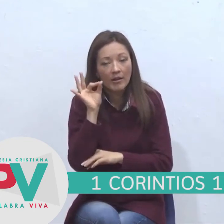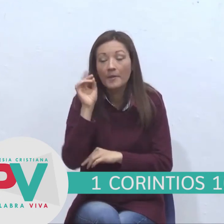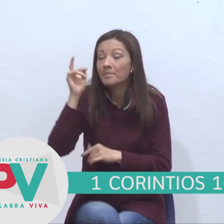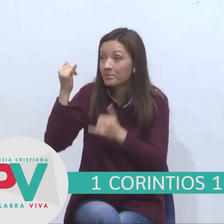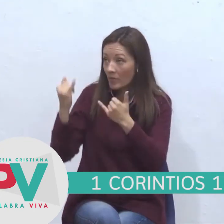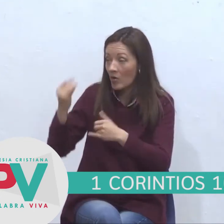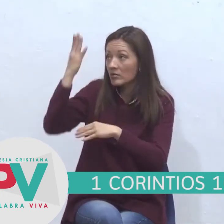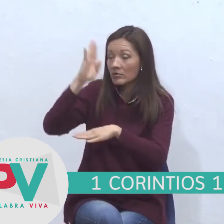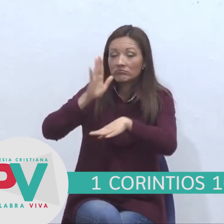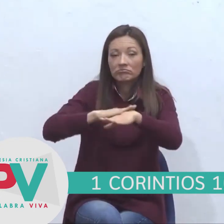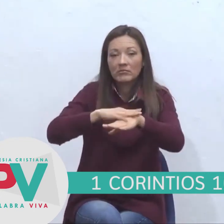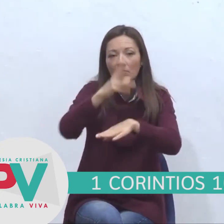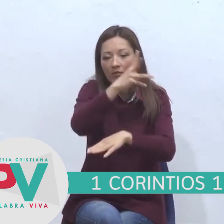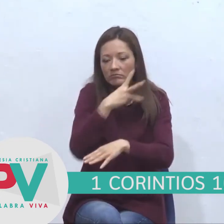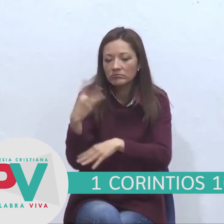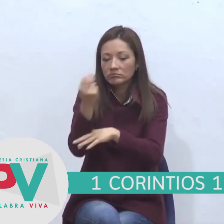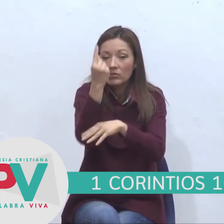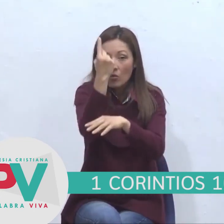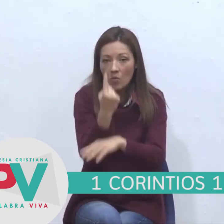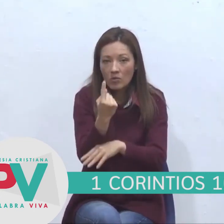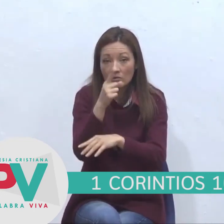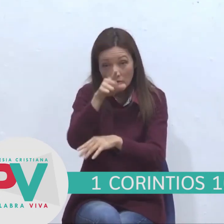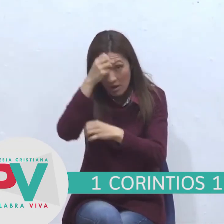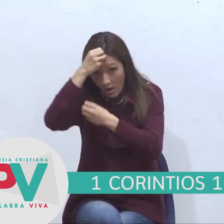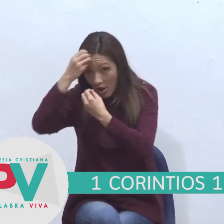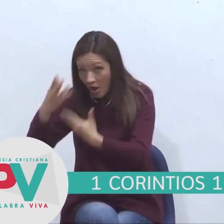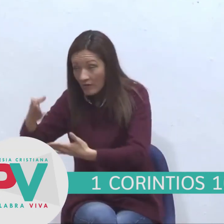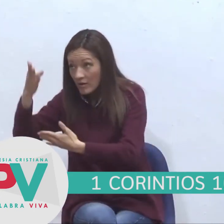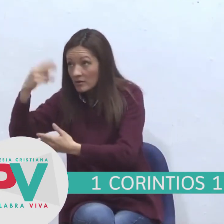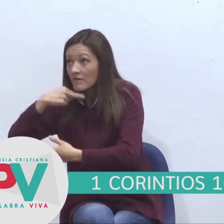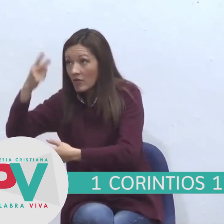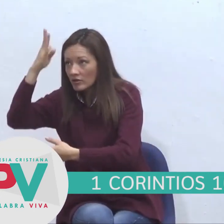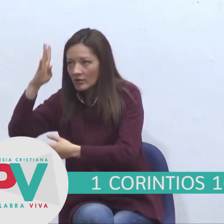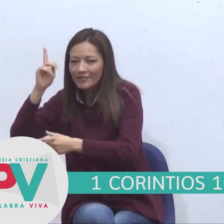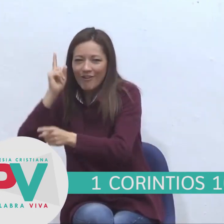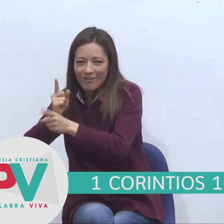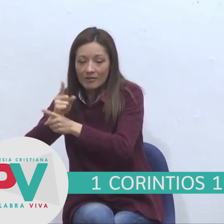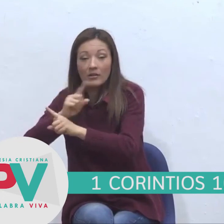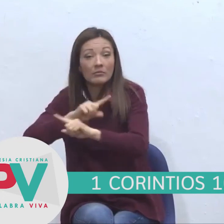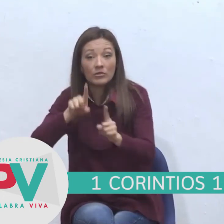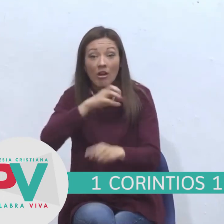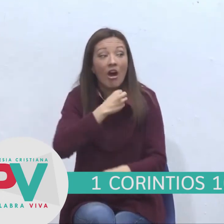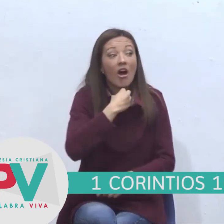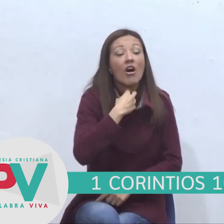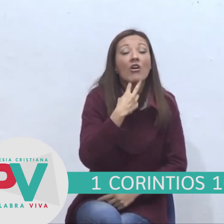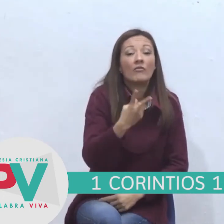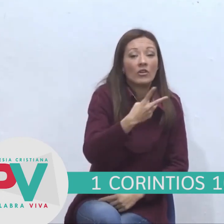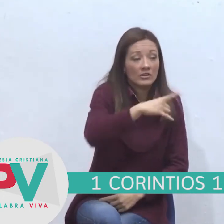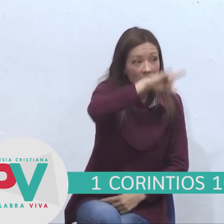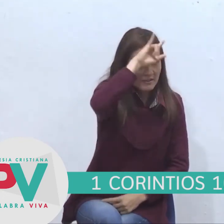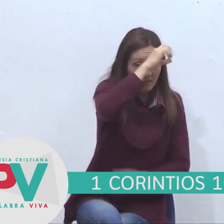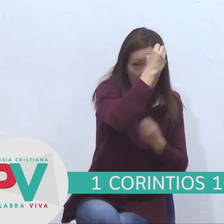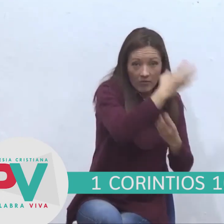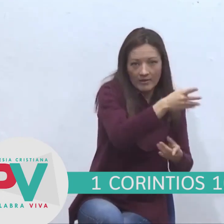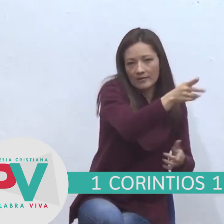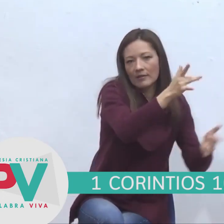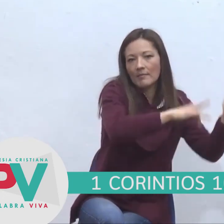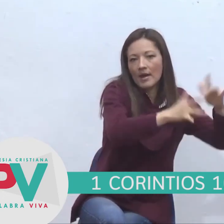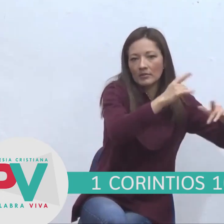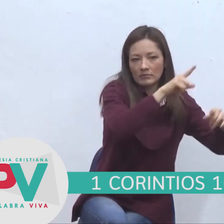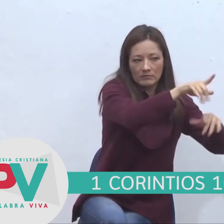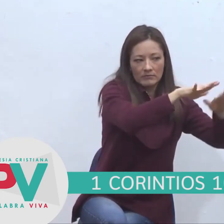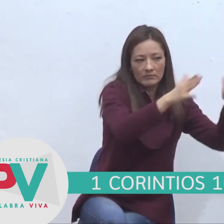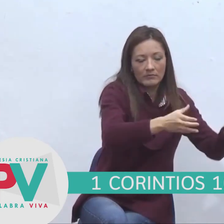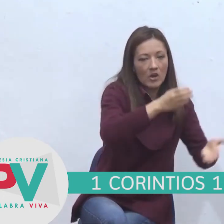solo. Pero si nosotros obedecemos la voz de los otros, pues estamos participando de la copa de los demonios, de